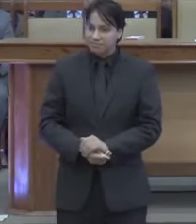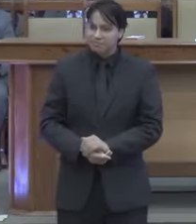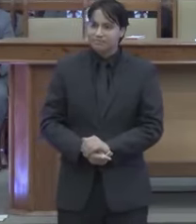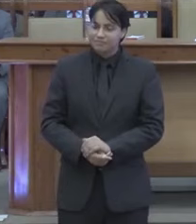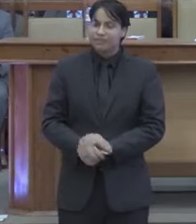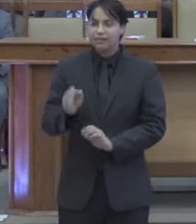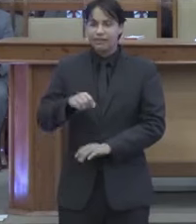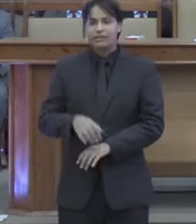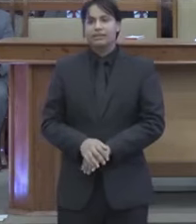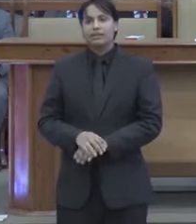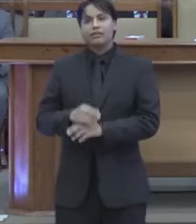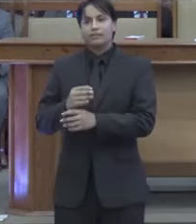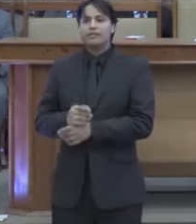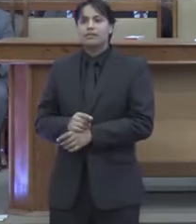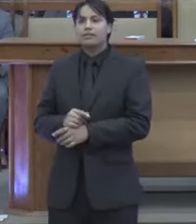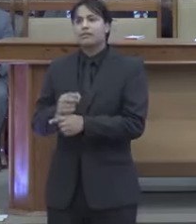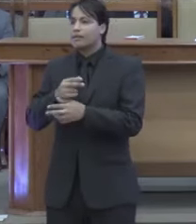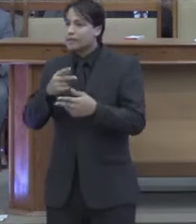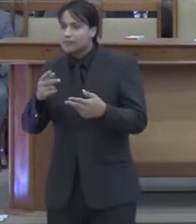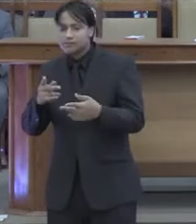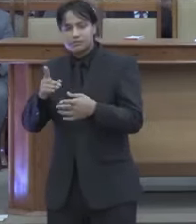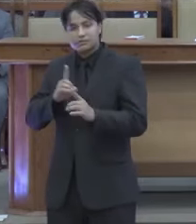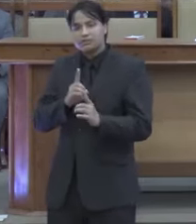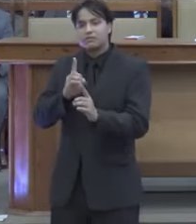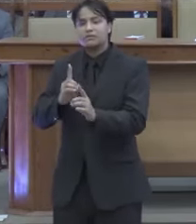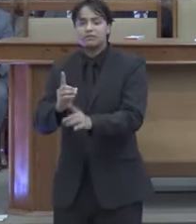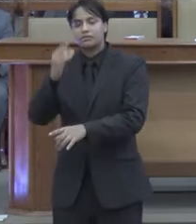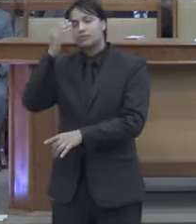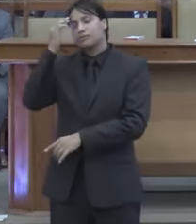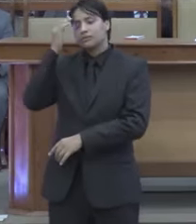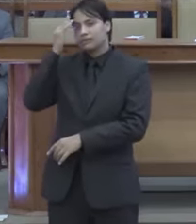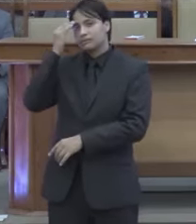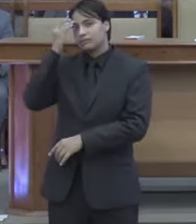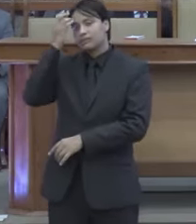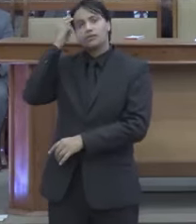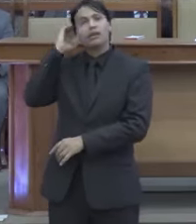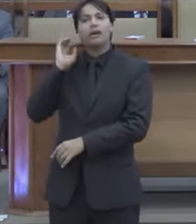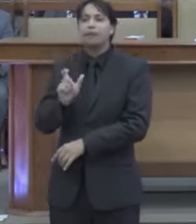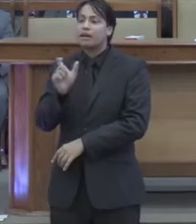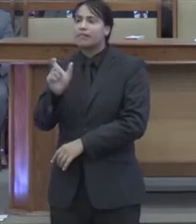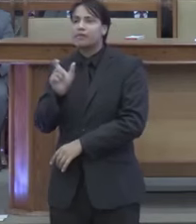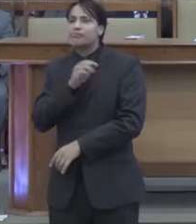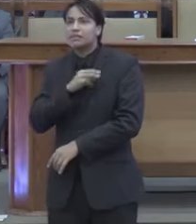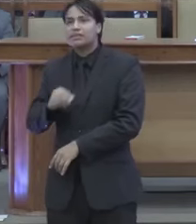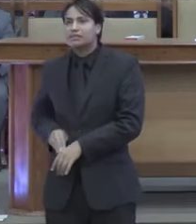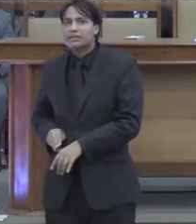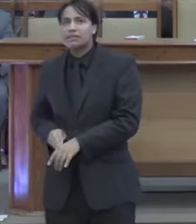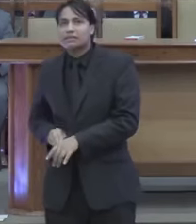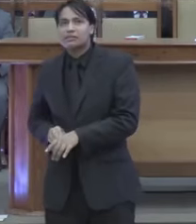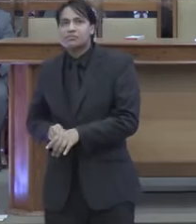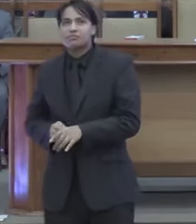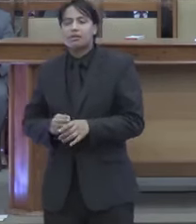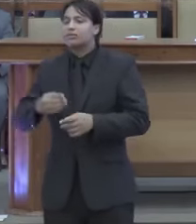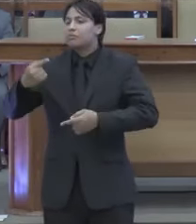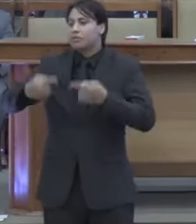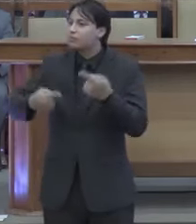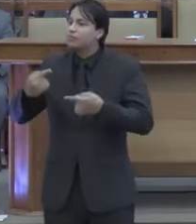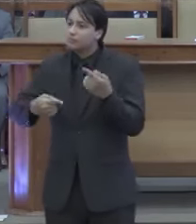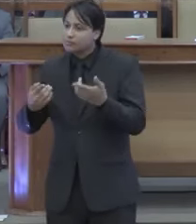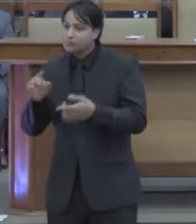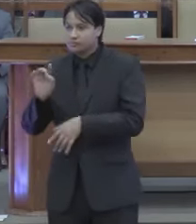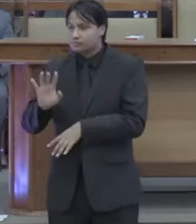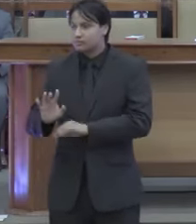Muitos dos discípulos entendiam o termo messiânico como sendo apenas para o aspecto político e terrenal. Os